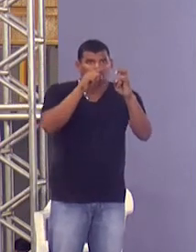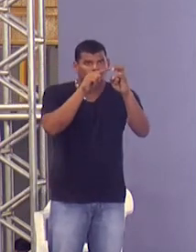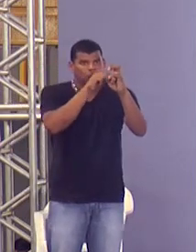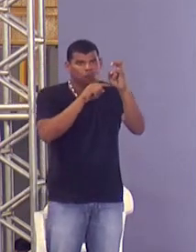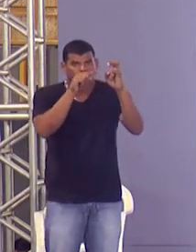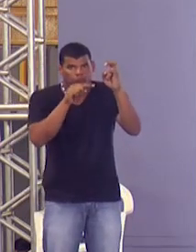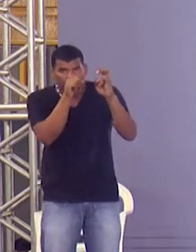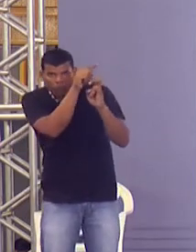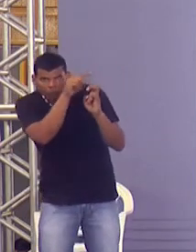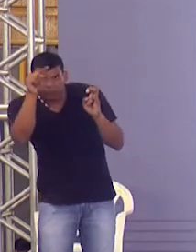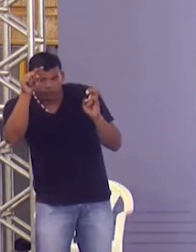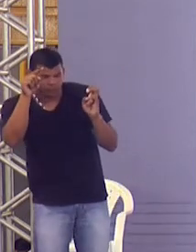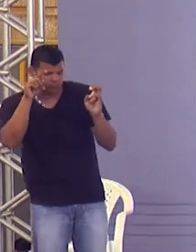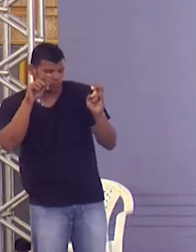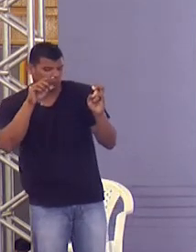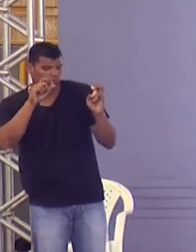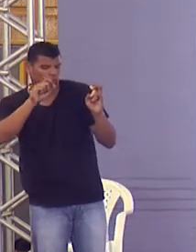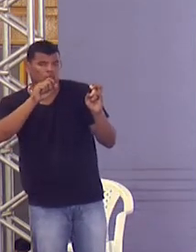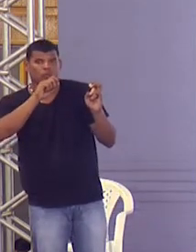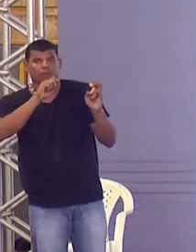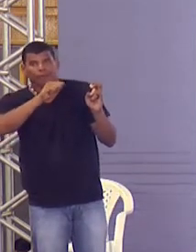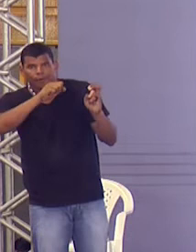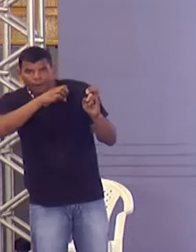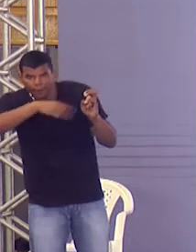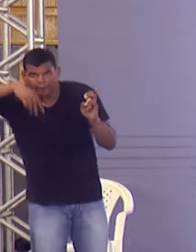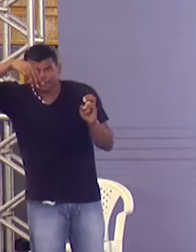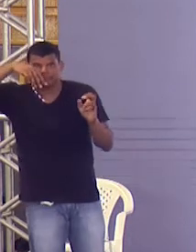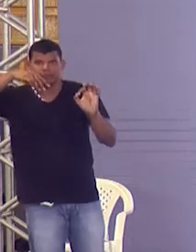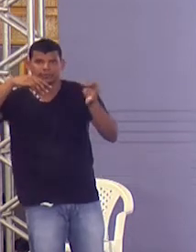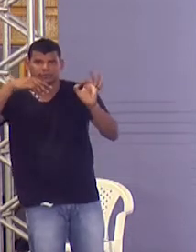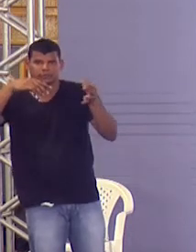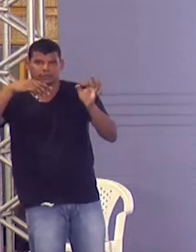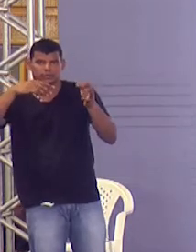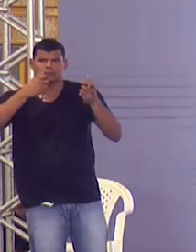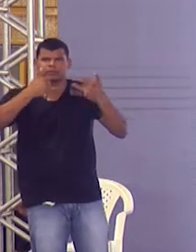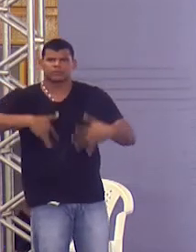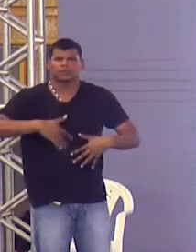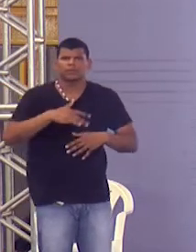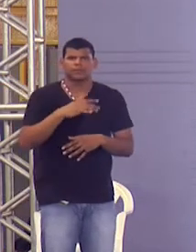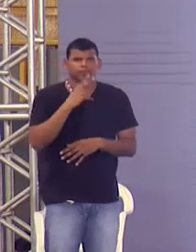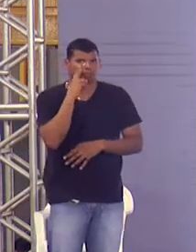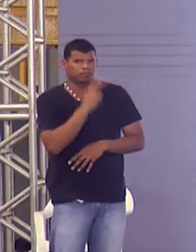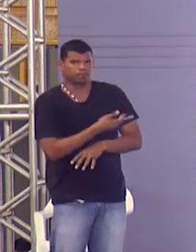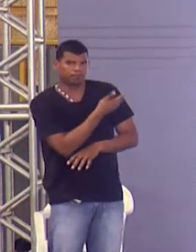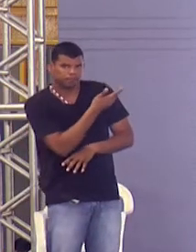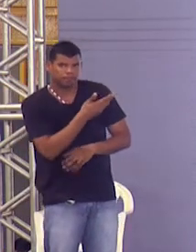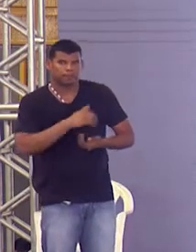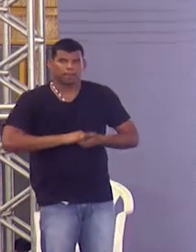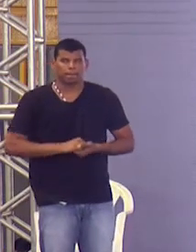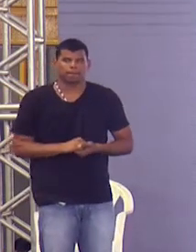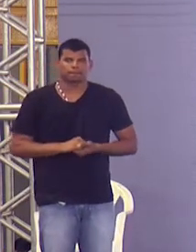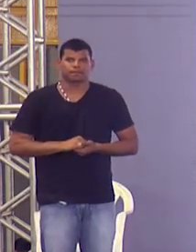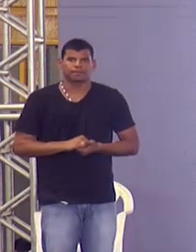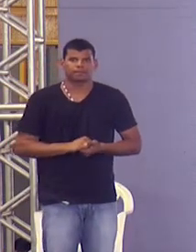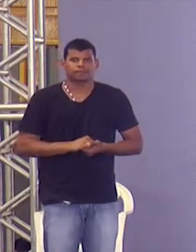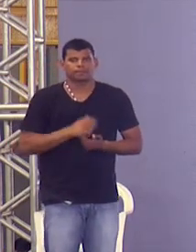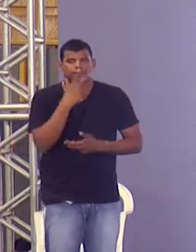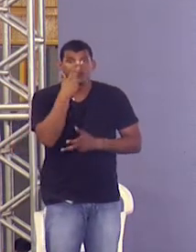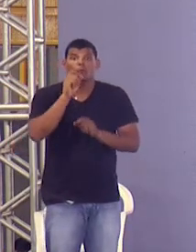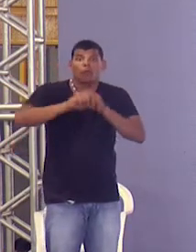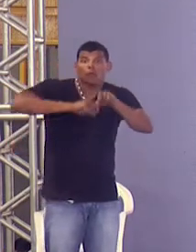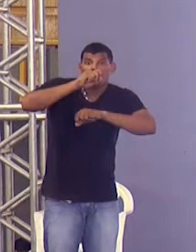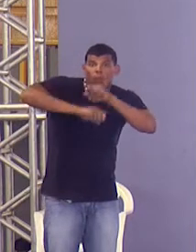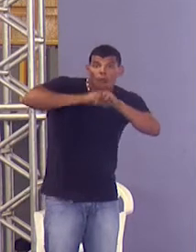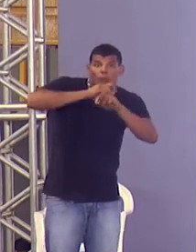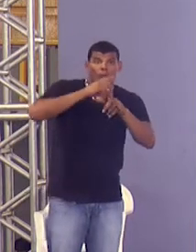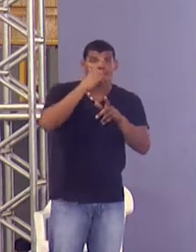fração, e esse expoente aqui, ó, ele é o numerador daquela fração. Essa propriedade